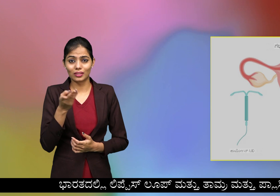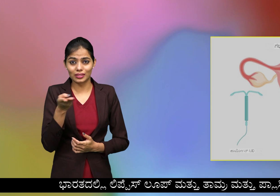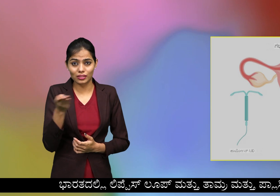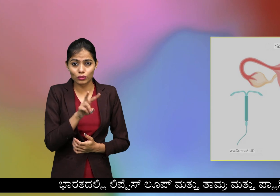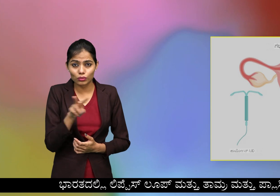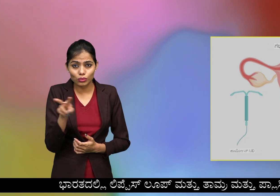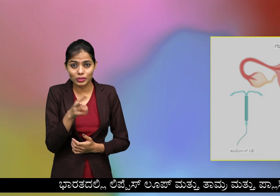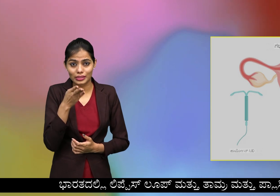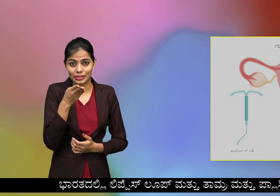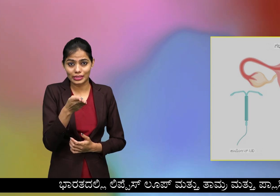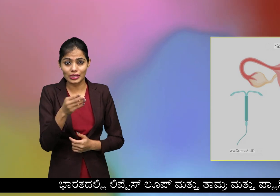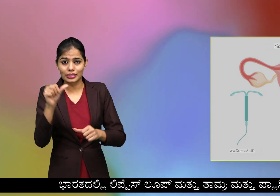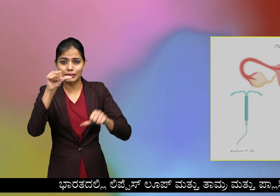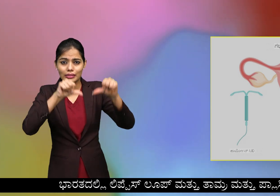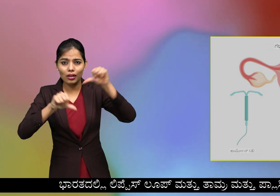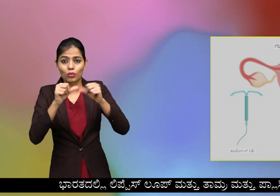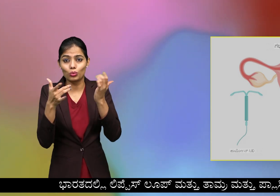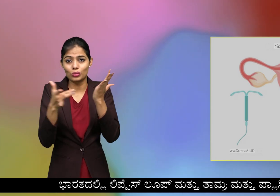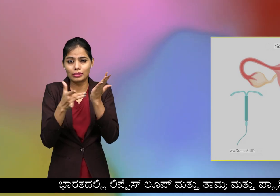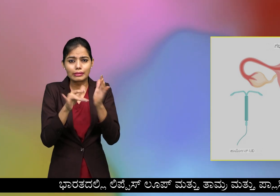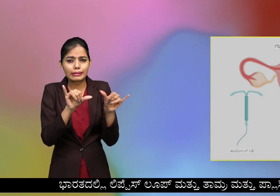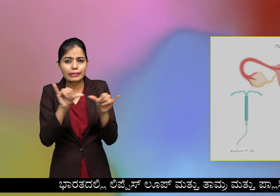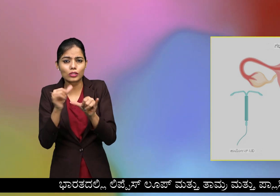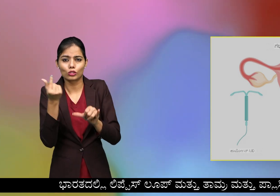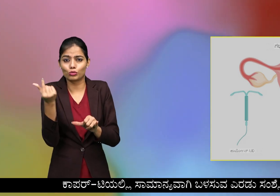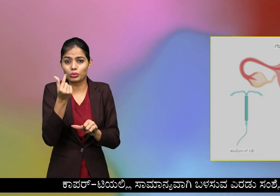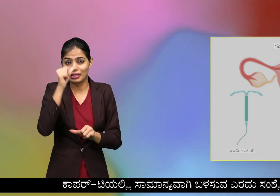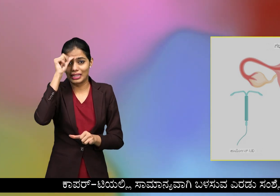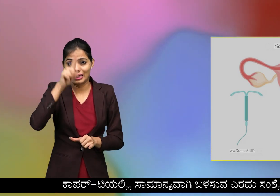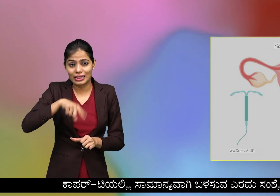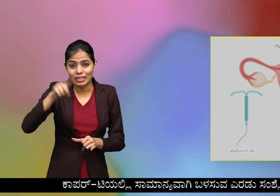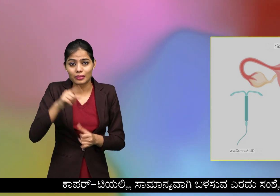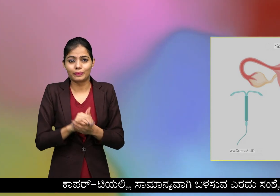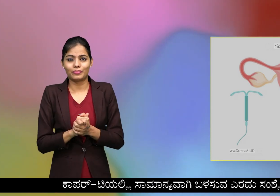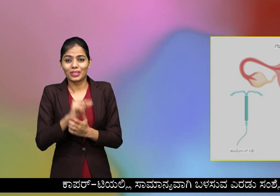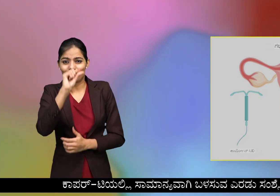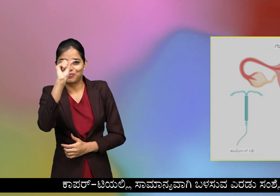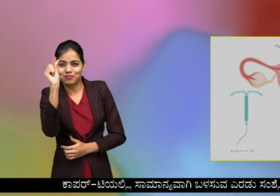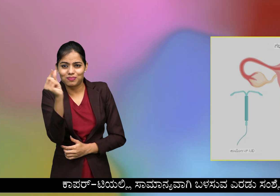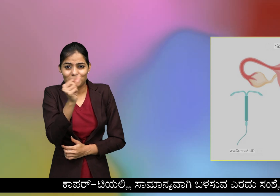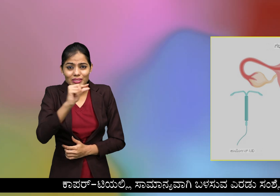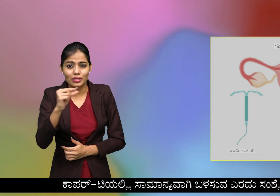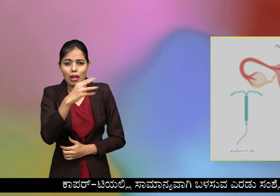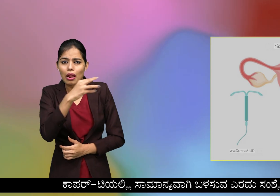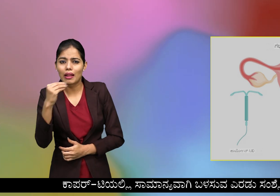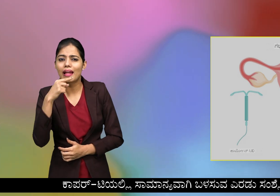ಭಾರತದಲ್ಲಿ ಲಿಪೆಸ್ ಲೂಪ್ ಮತ್ತು ತಾಮ್ರ ಮತ್ತು ಪ್ಲಾಸ್ಟಿಕ್ನಿಂದ ಮಾಡಿದ ಕಾಪರ್ ಟೀಯಲ್ಲಿ ಸಾಮಾನ್ಯವಾಗಿ ಬಳಸುವ 2